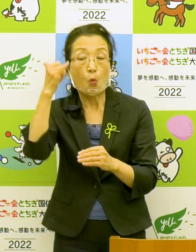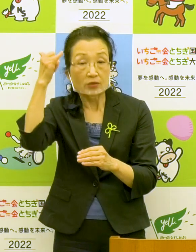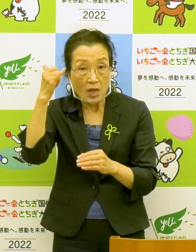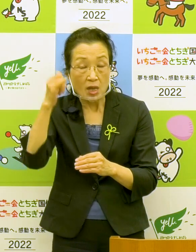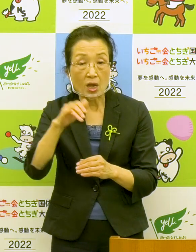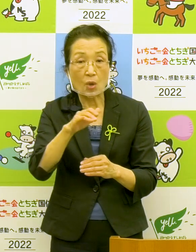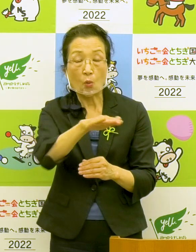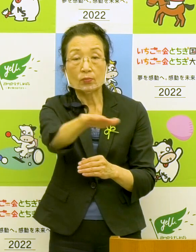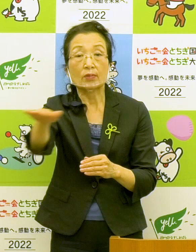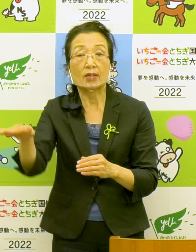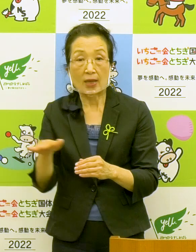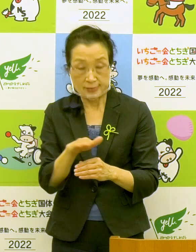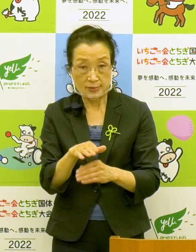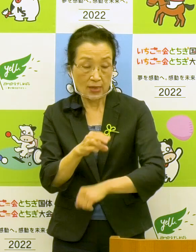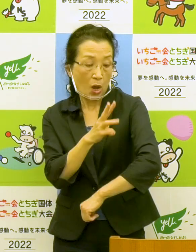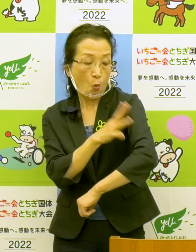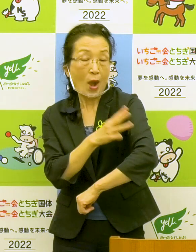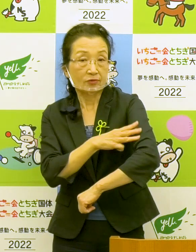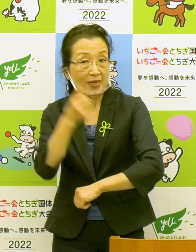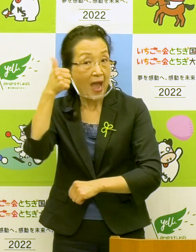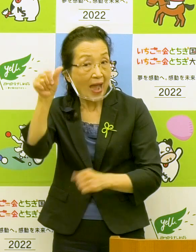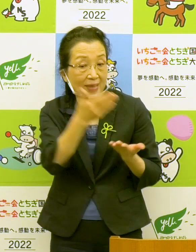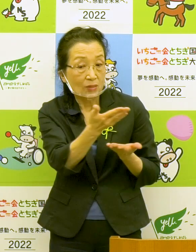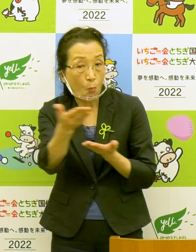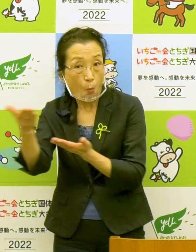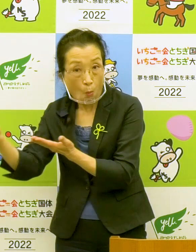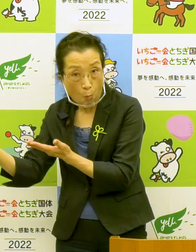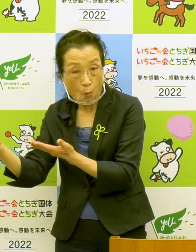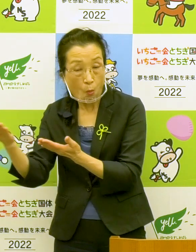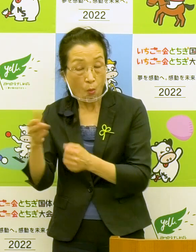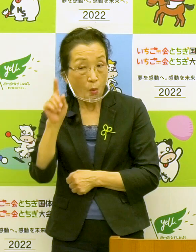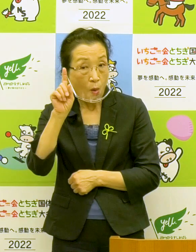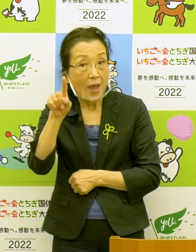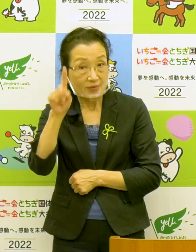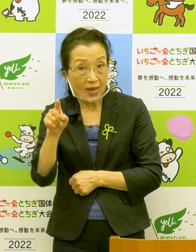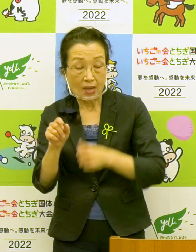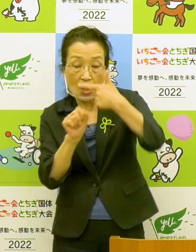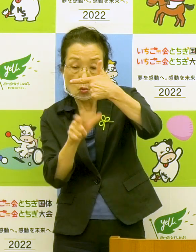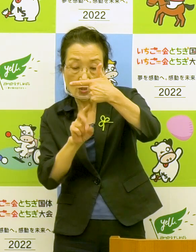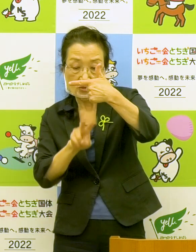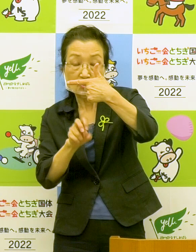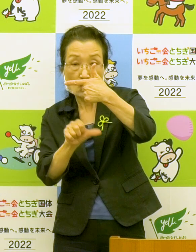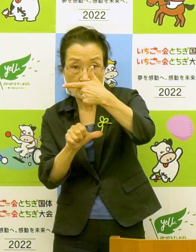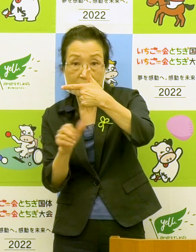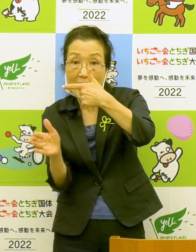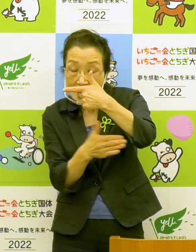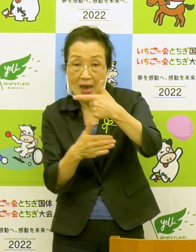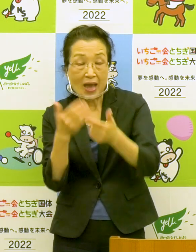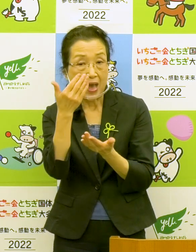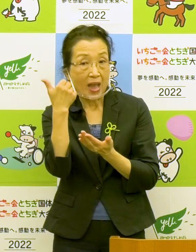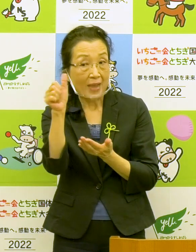象に、ワクチンアンケートを25日、明日から行う予定であります。今後